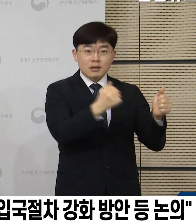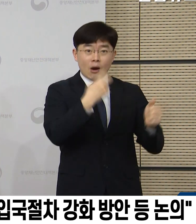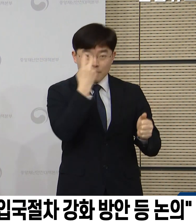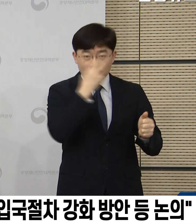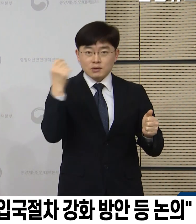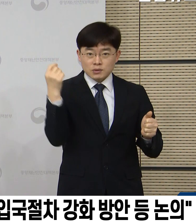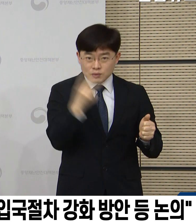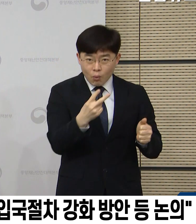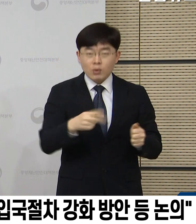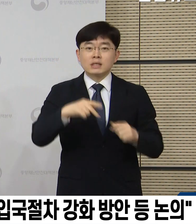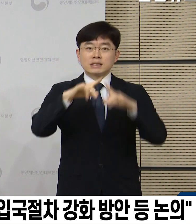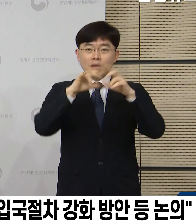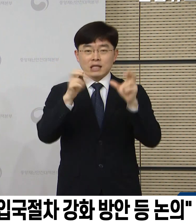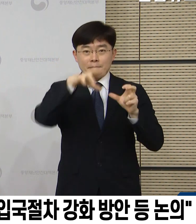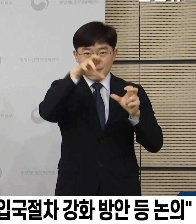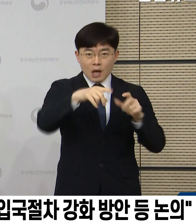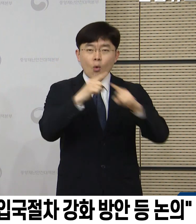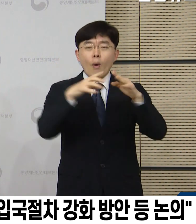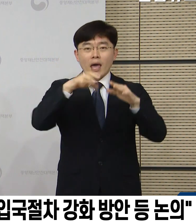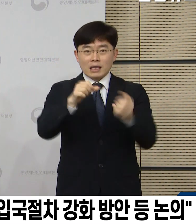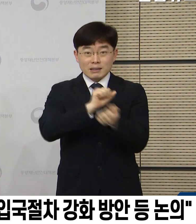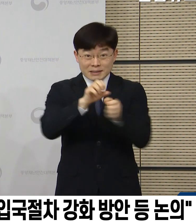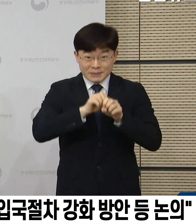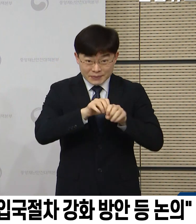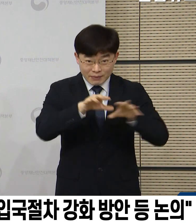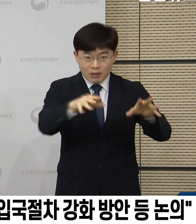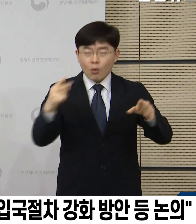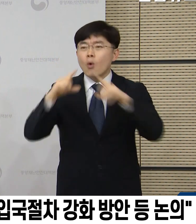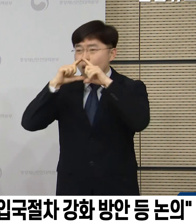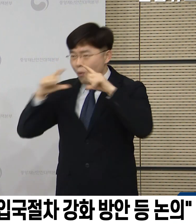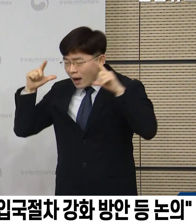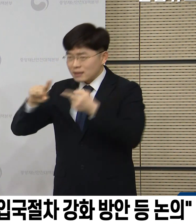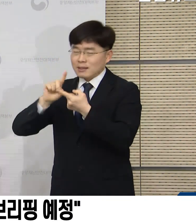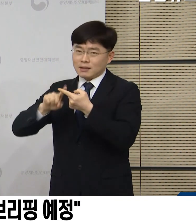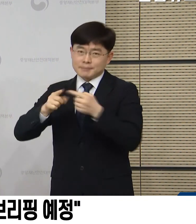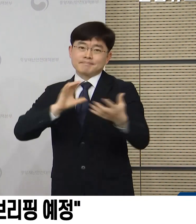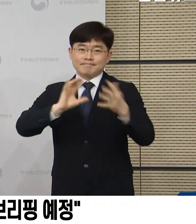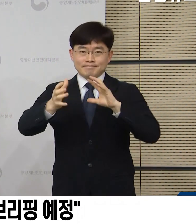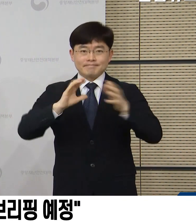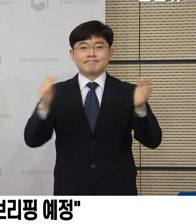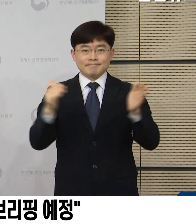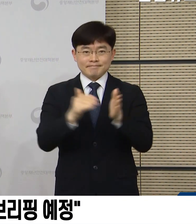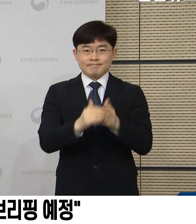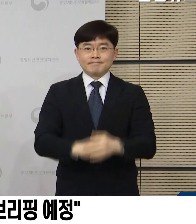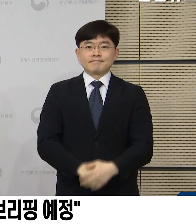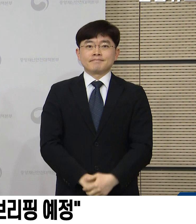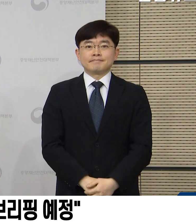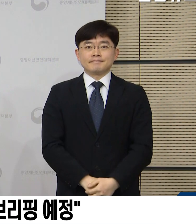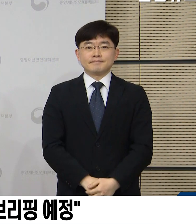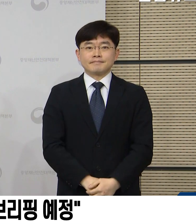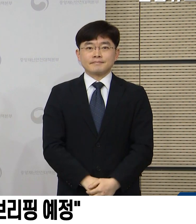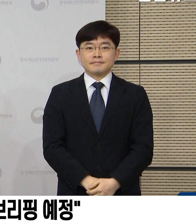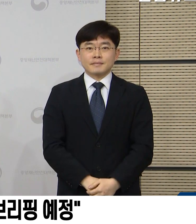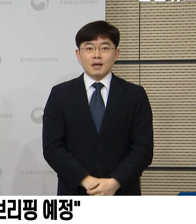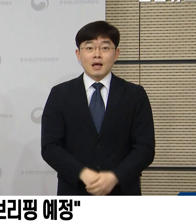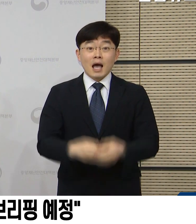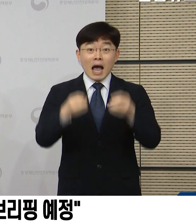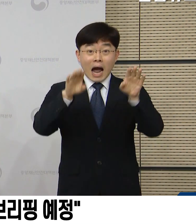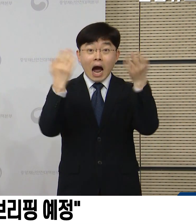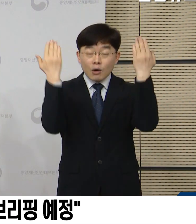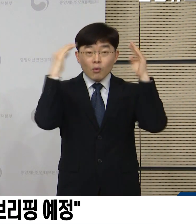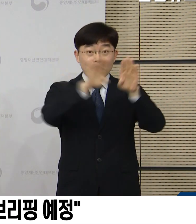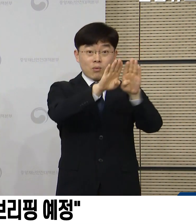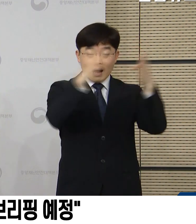감염 사례, 마스크 수급 동향 등을 보고받고 논의하였습니다. 이와 함께 신학기 개학